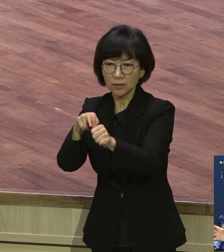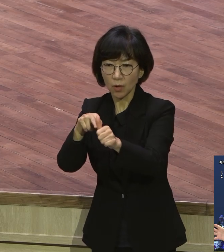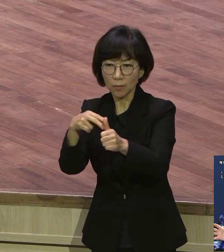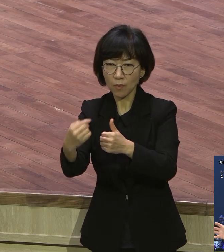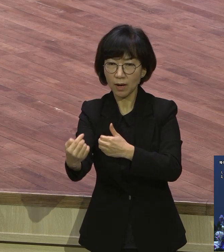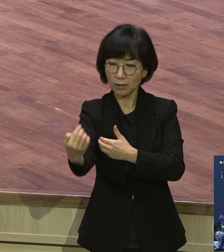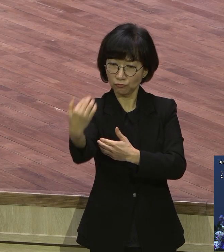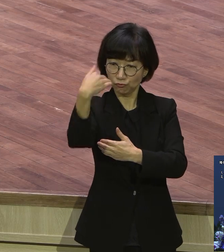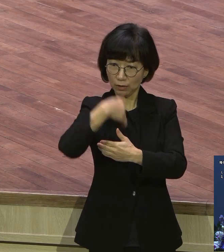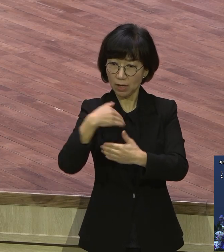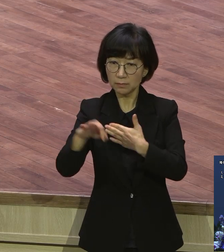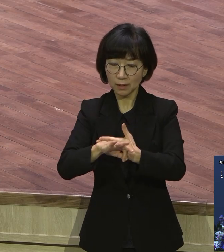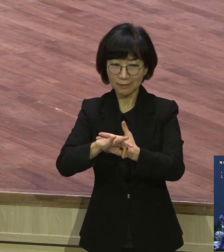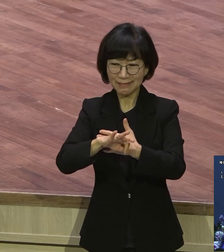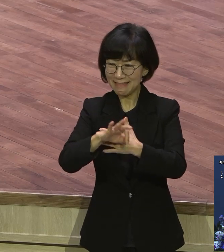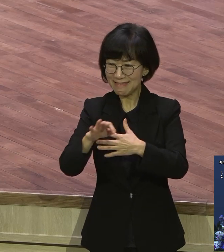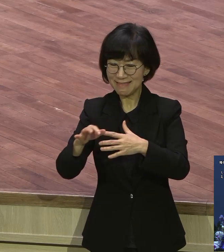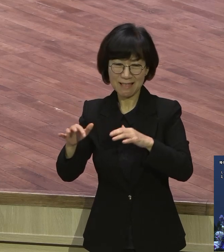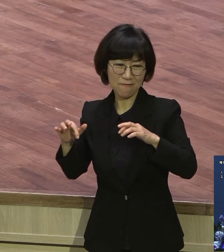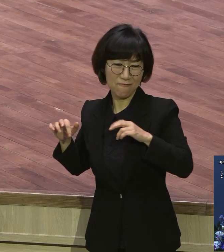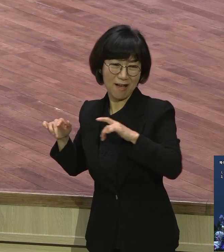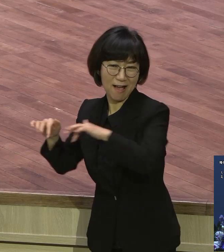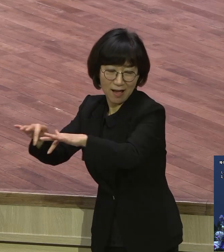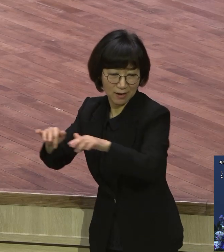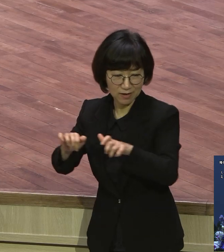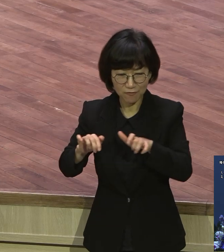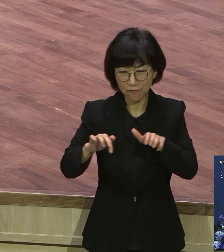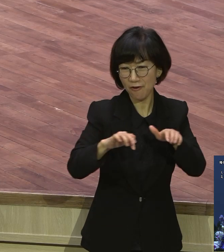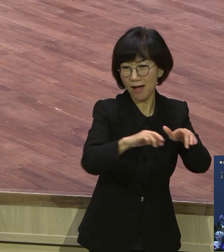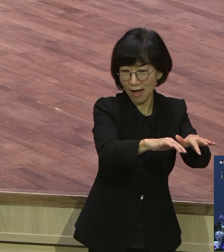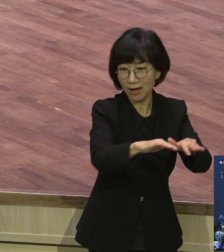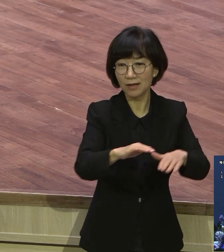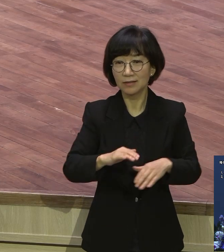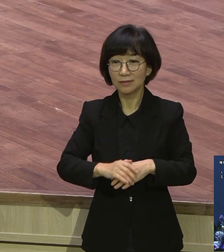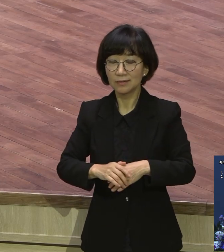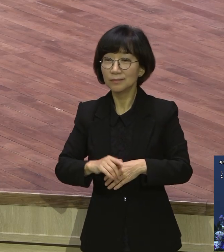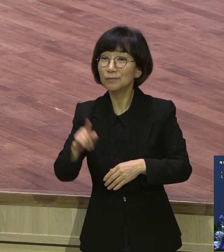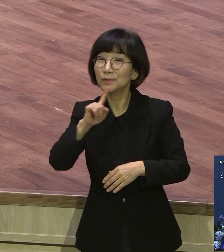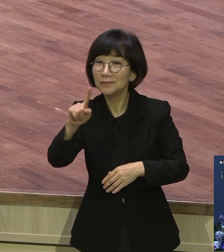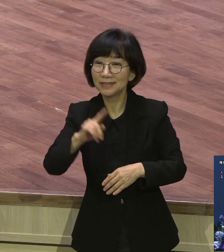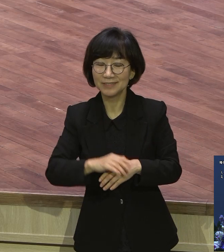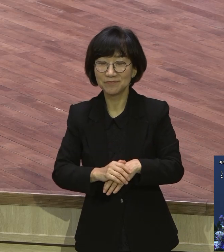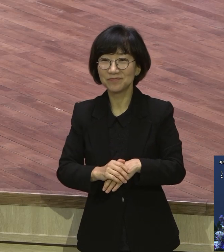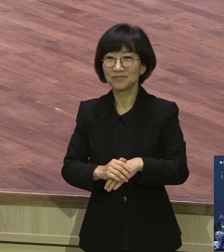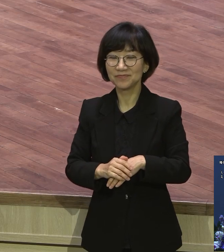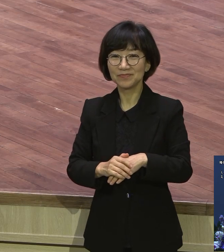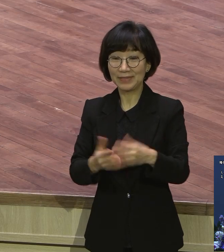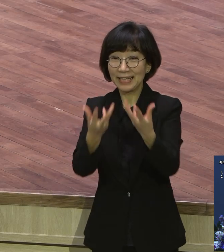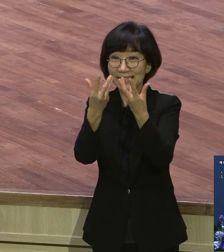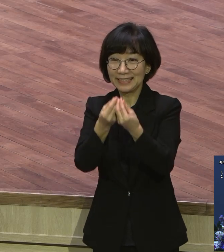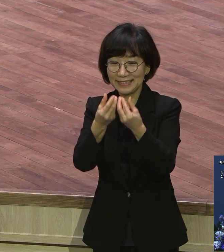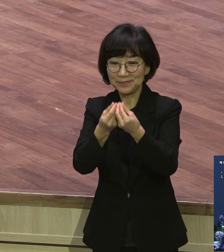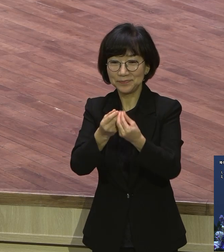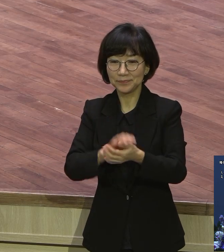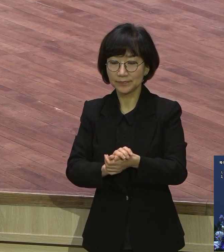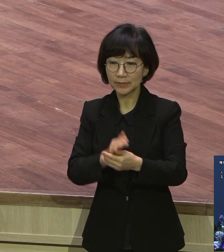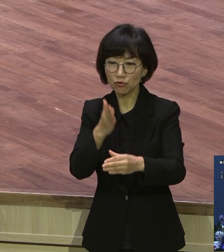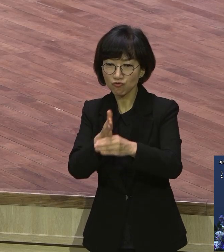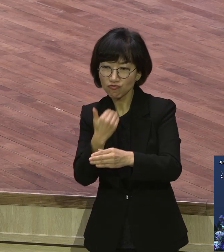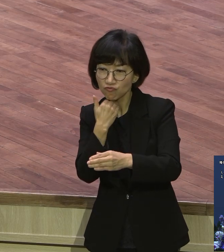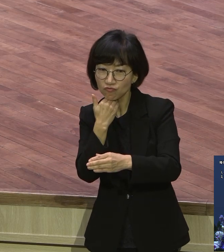그쪽으로 싹 다 간다는 것입니다 무슨 말입니까 예를 들어서 중립적으로